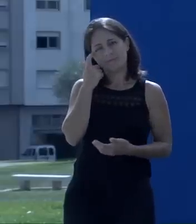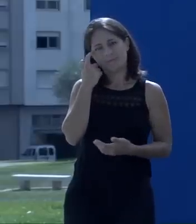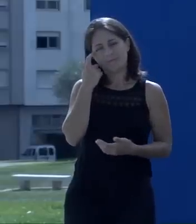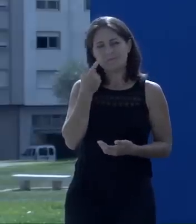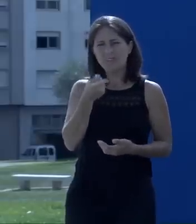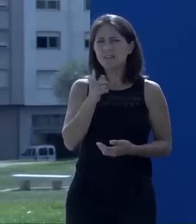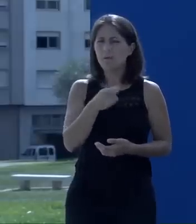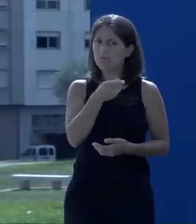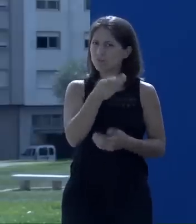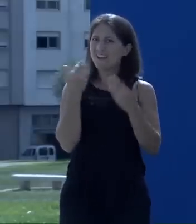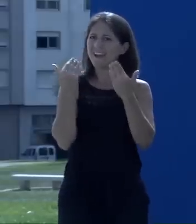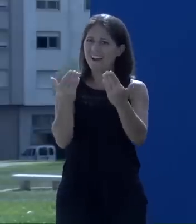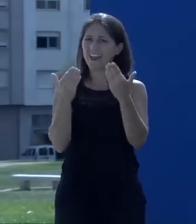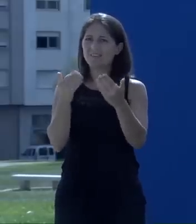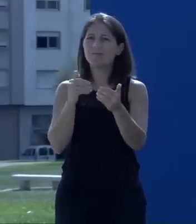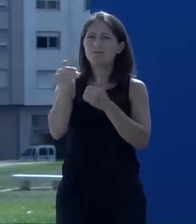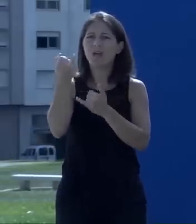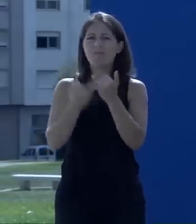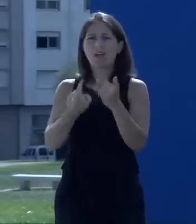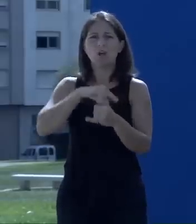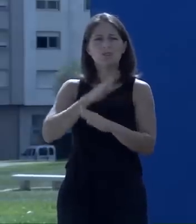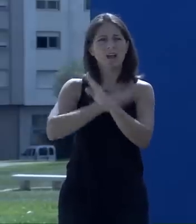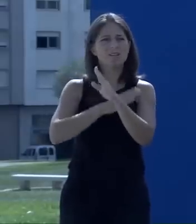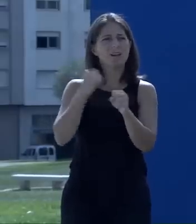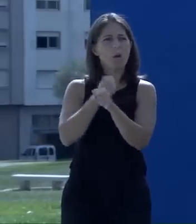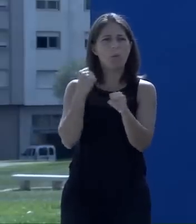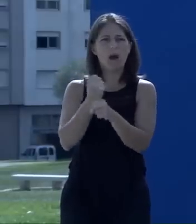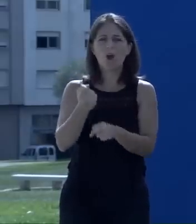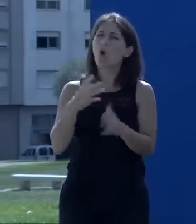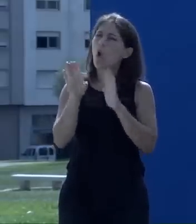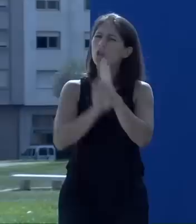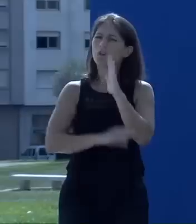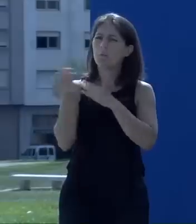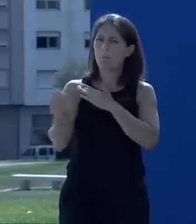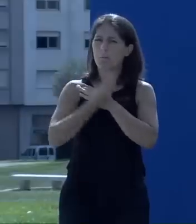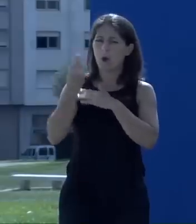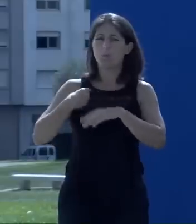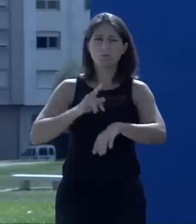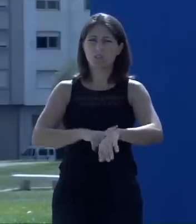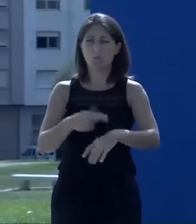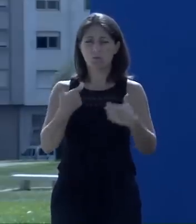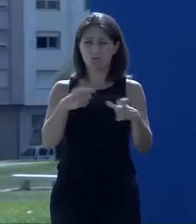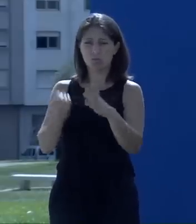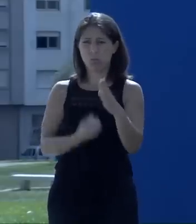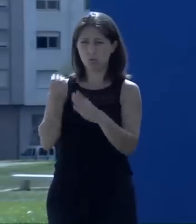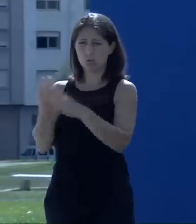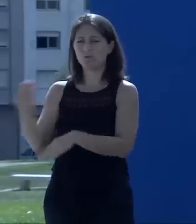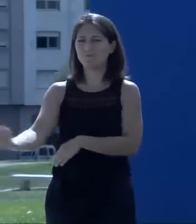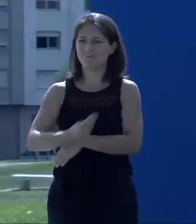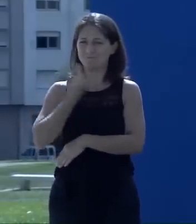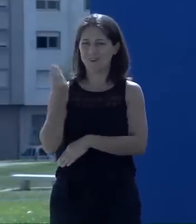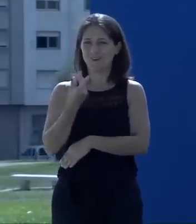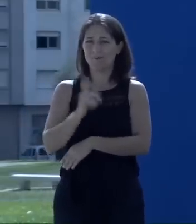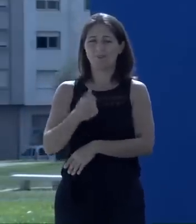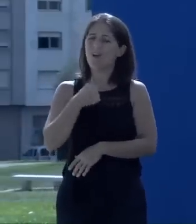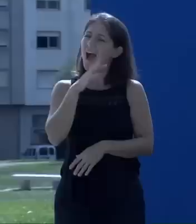que gracias a isto se melloren as condicións da nosa clase traballadora e, por ende, os nosos sectores productivos. Agora xa